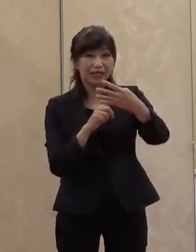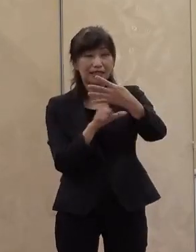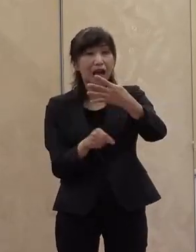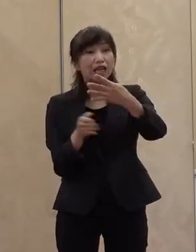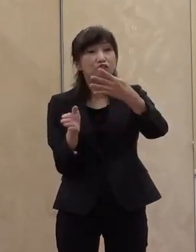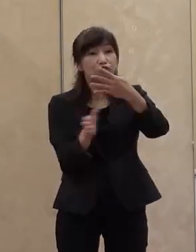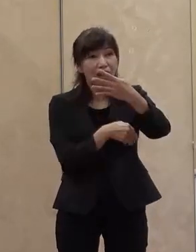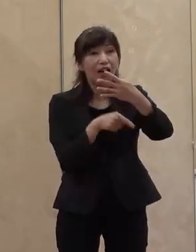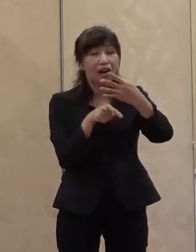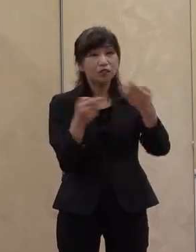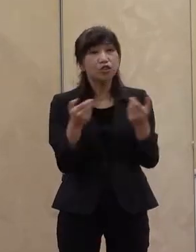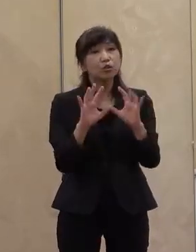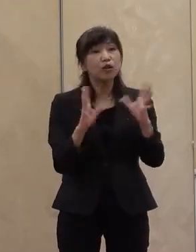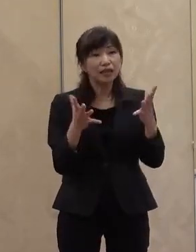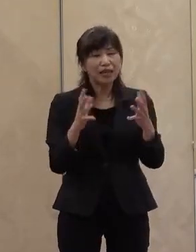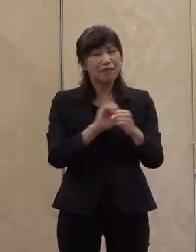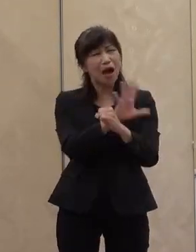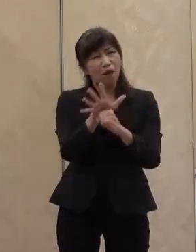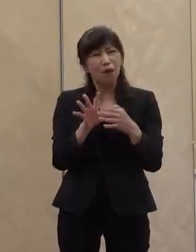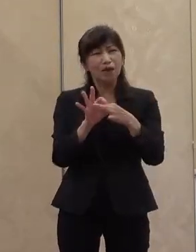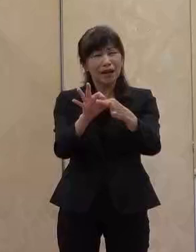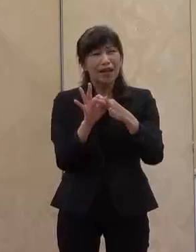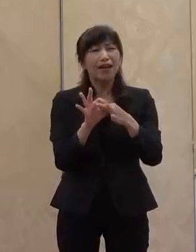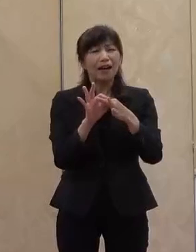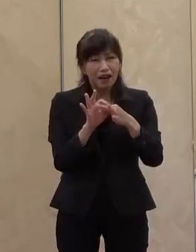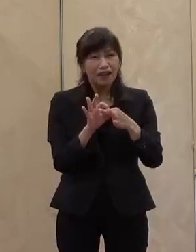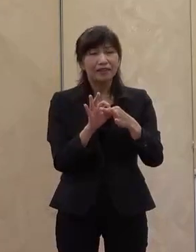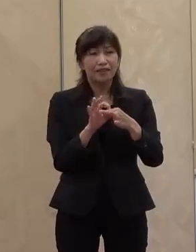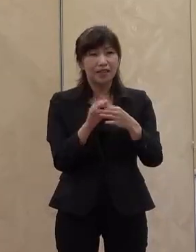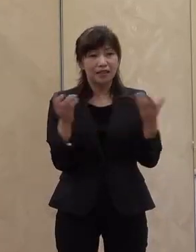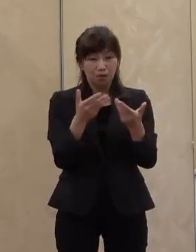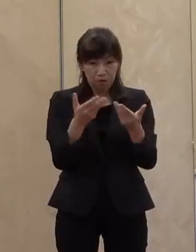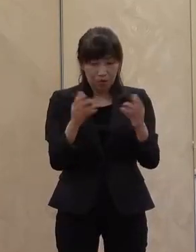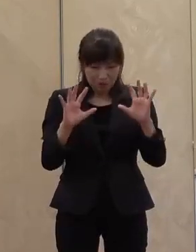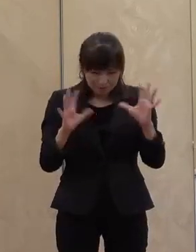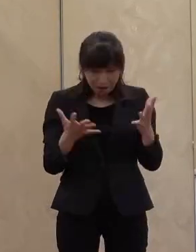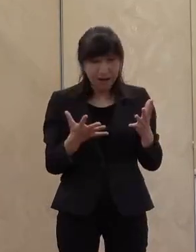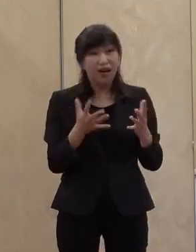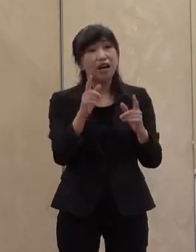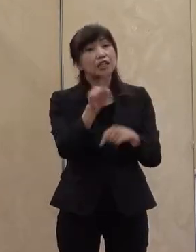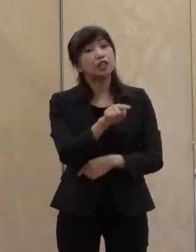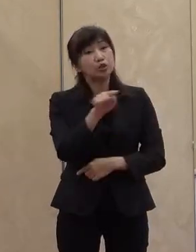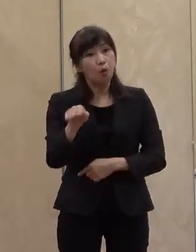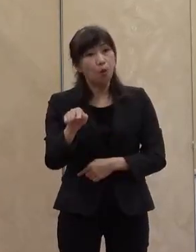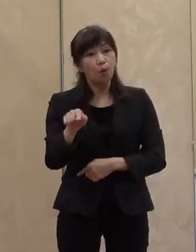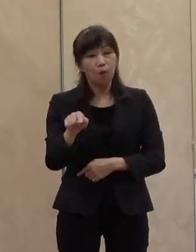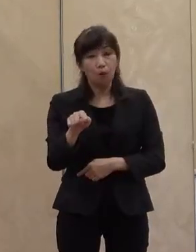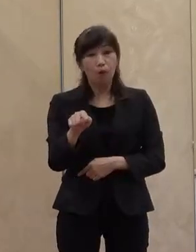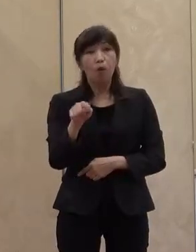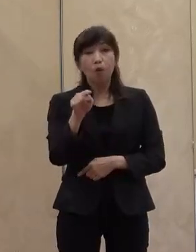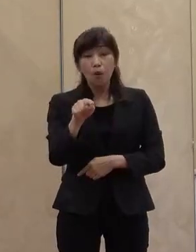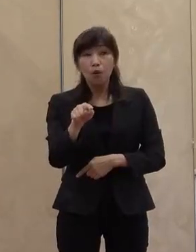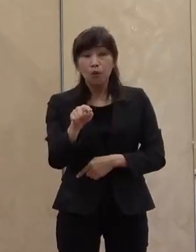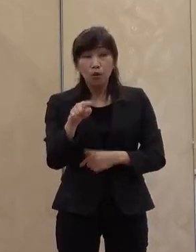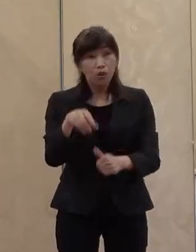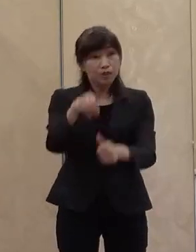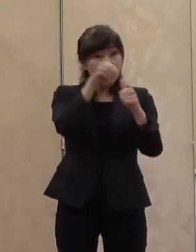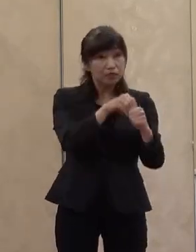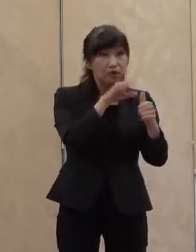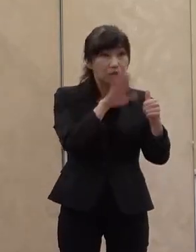方、まあ、いわゆるコロナによってですね、まあ、失業したという方です。でその方を採用した事業者の方が対象になります